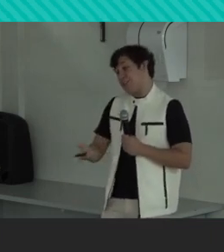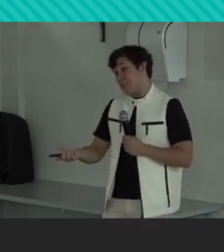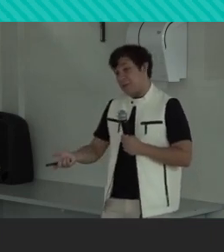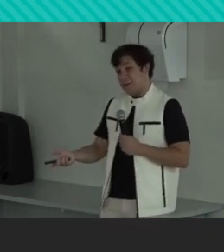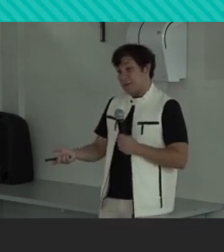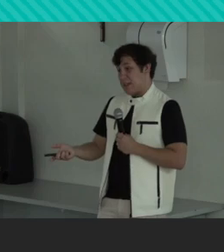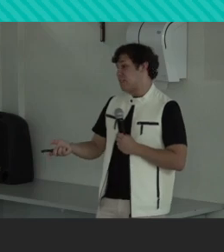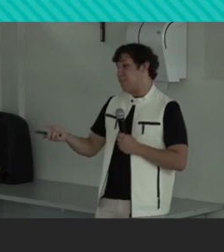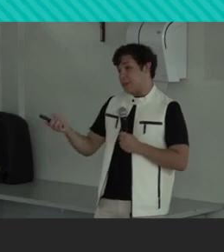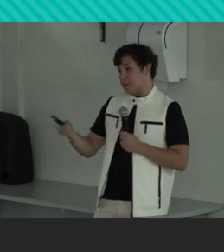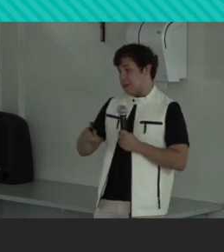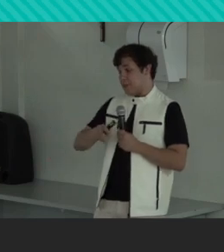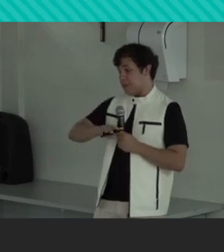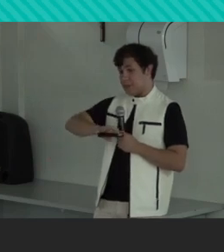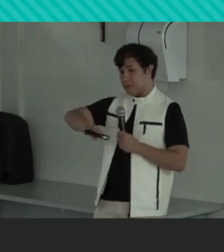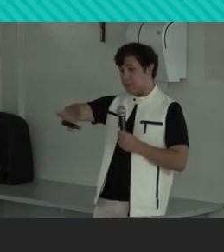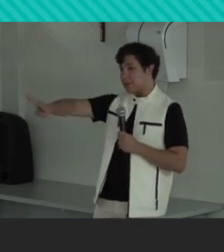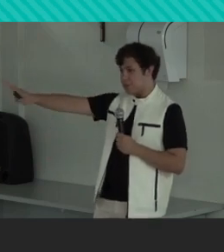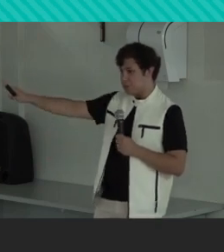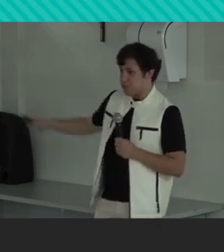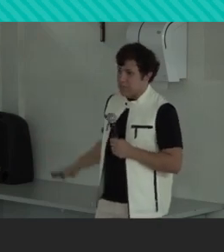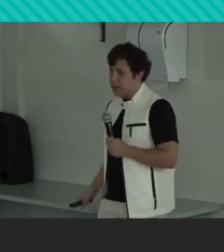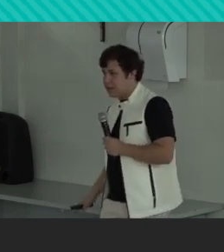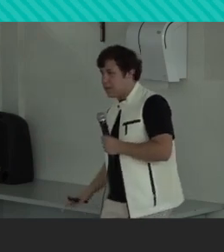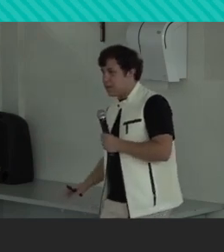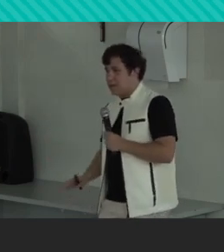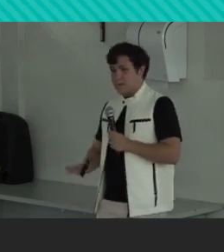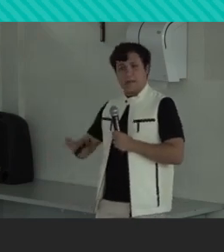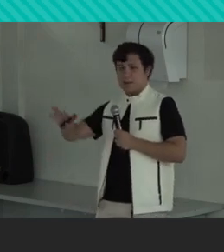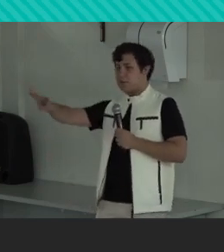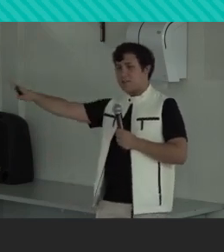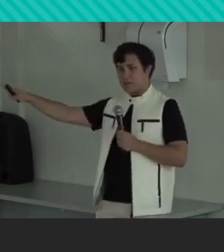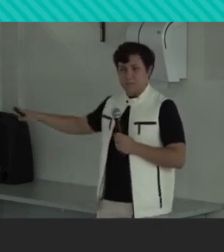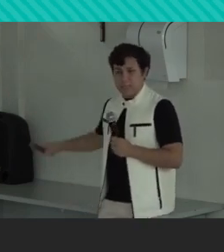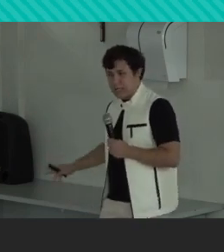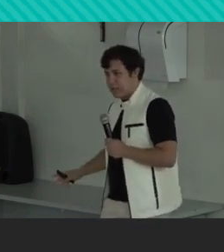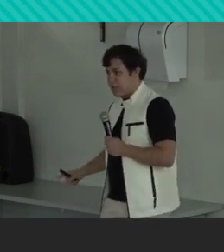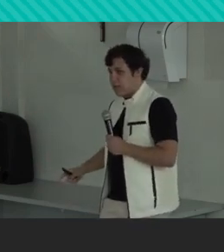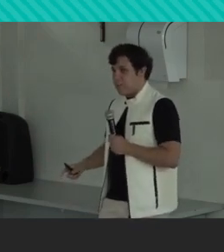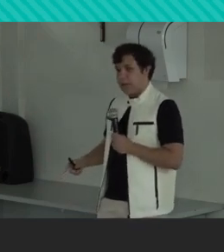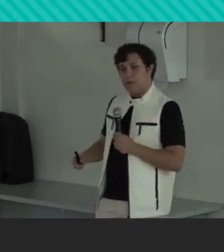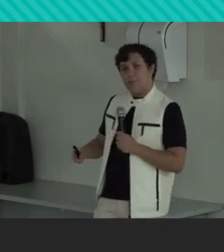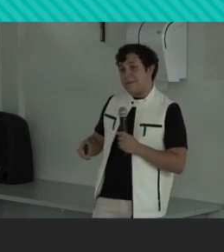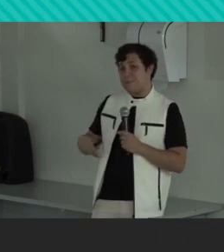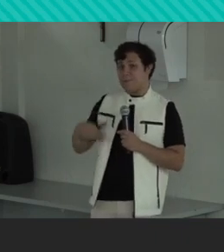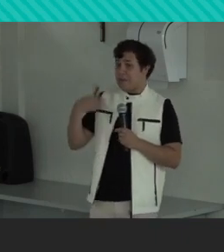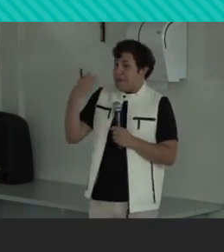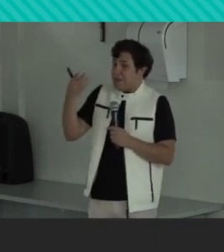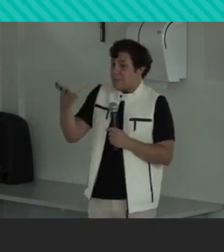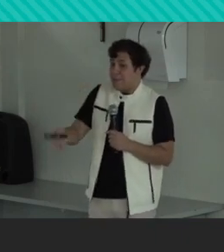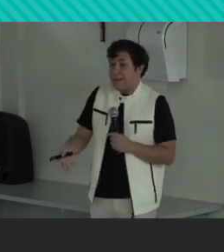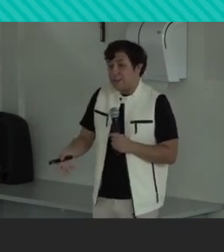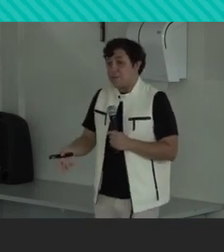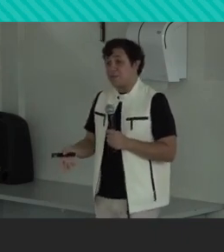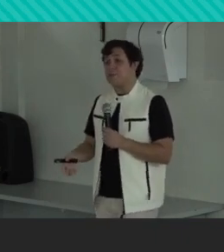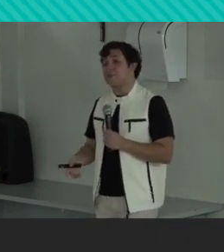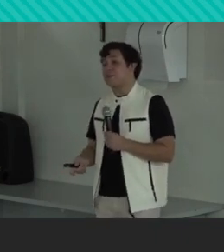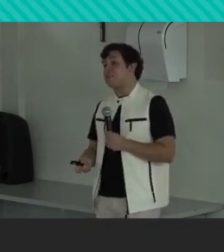idioma. Ellos aprenden en educación especial, están en educación especial, pero para comunicarte con una persona sorda